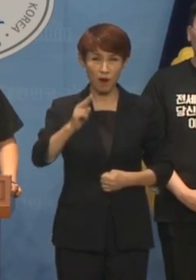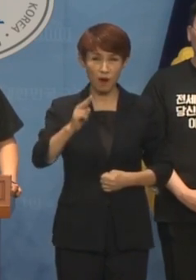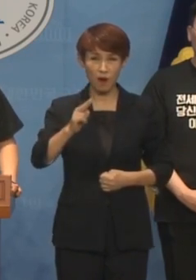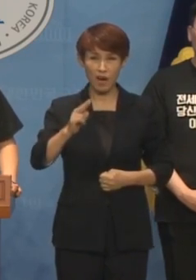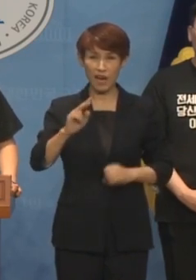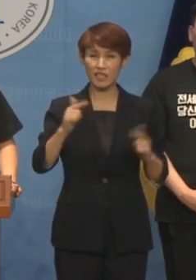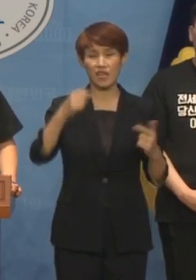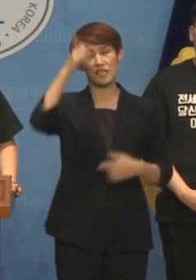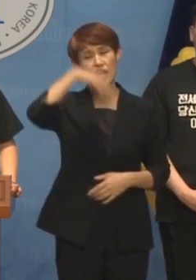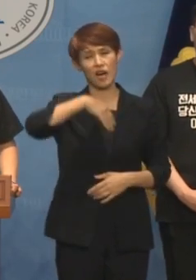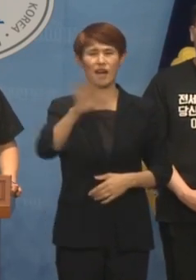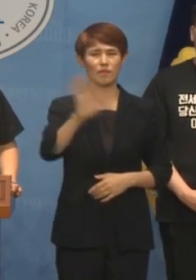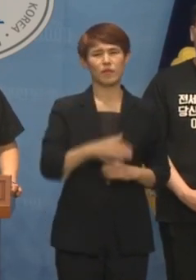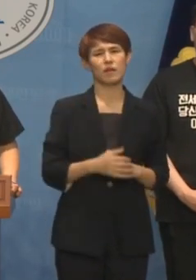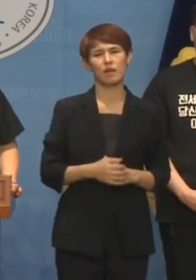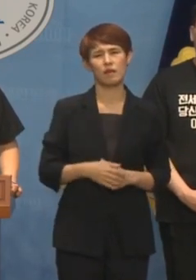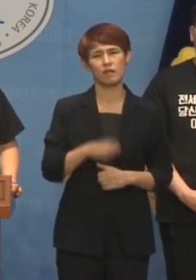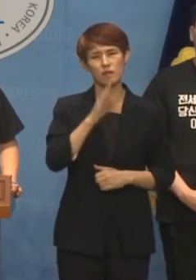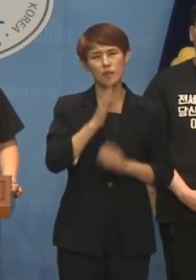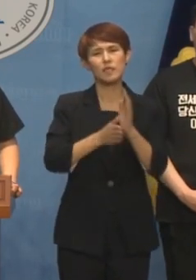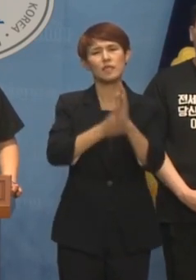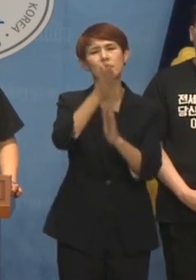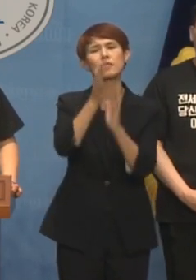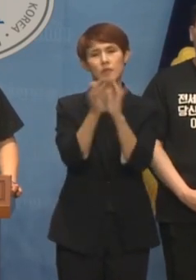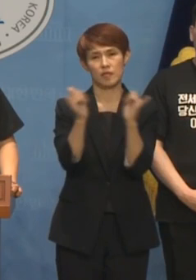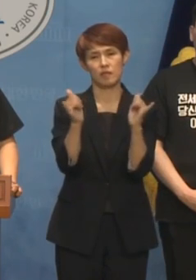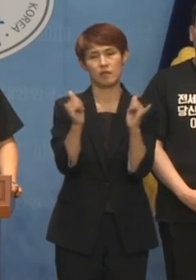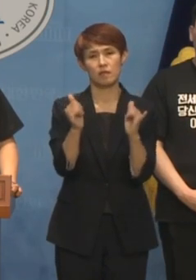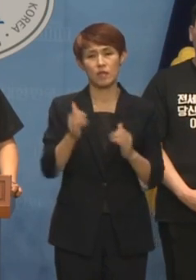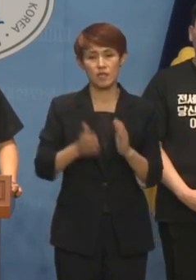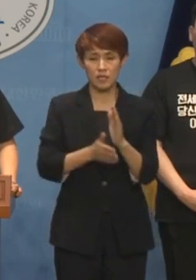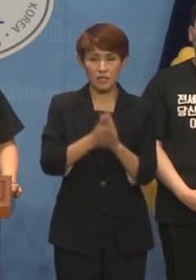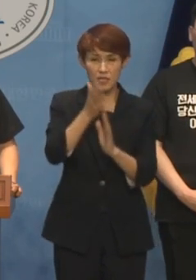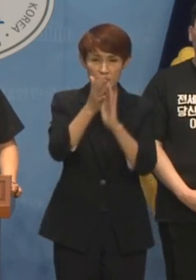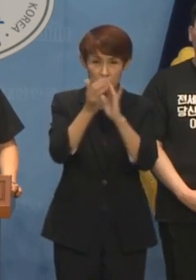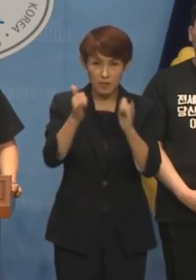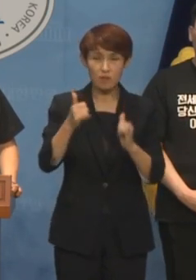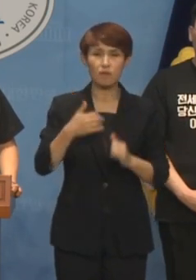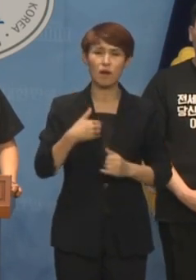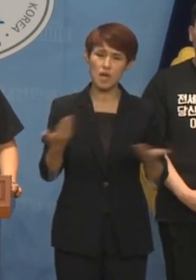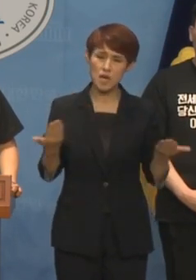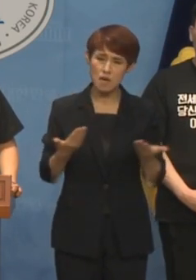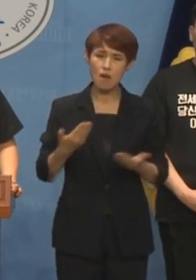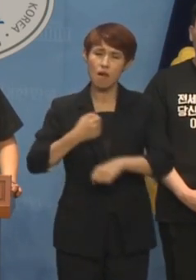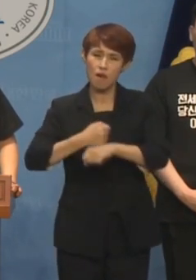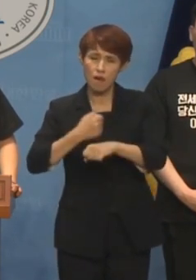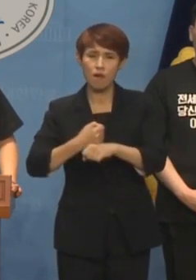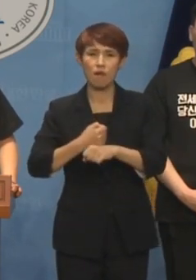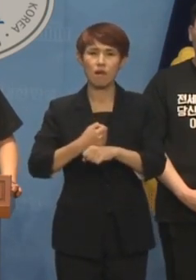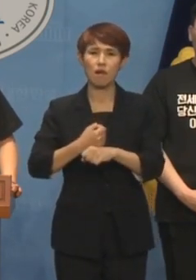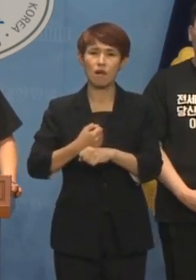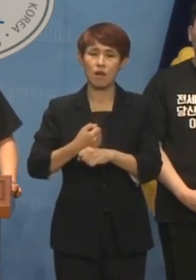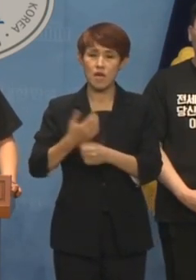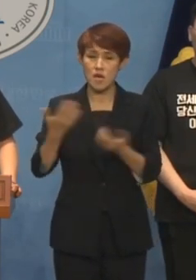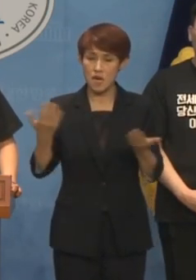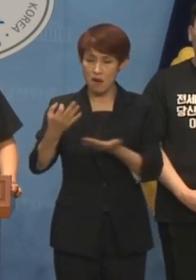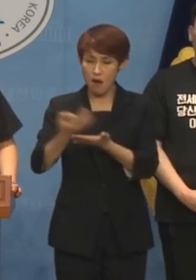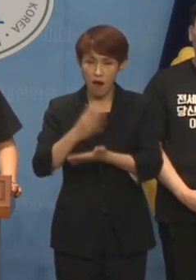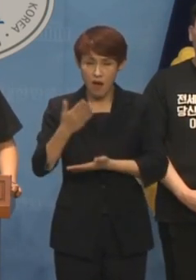아닙니다. 저희는 정말 시민입니다. 저희는 시민으로서 일을 해야 되고 일을 하지 않으면 먹고 살기가 너무